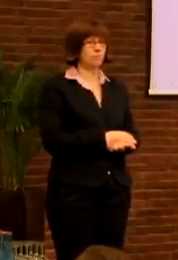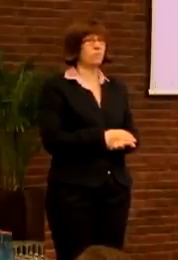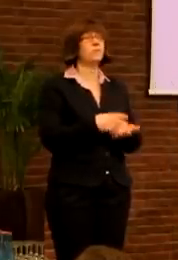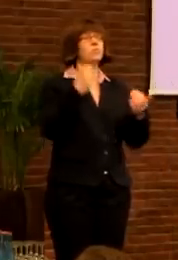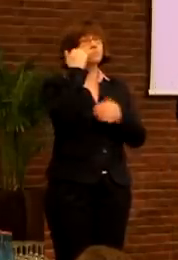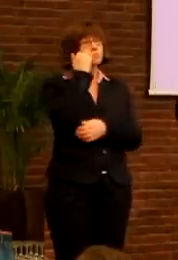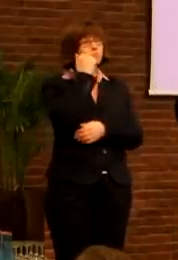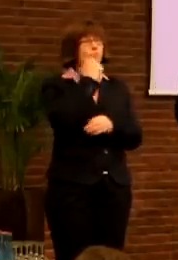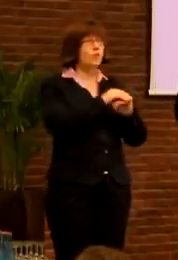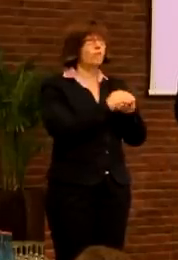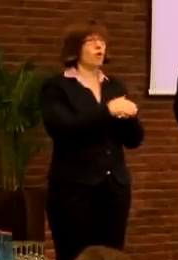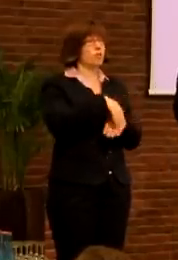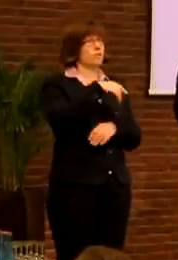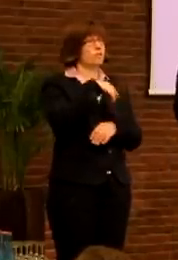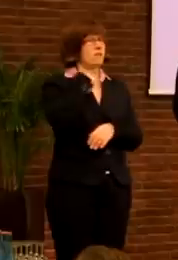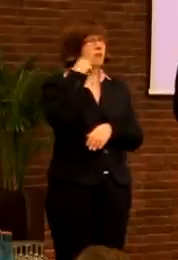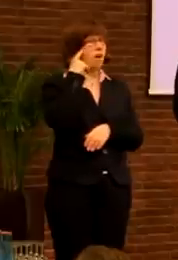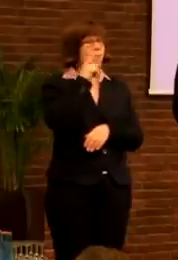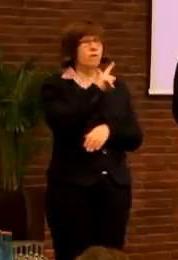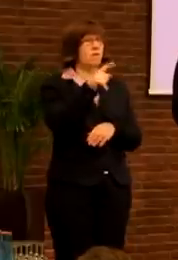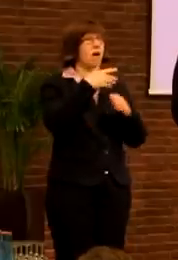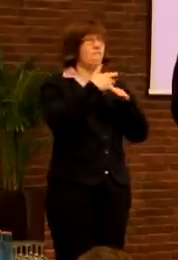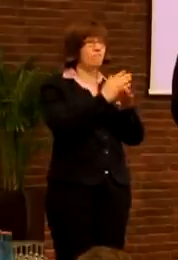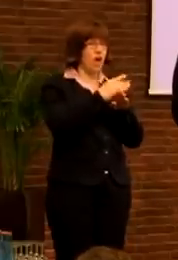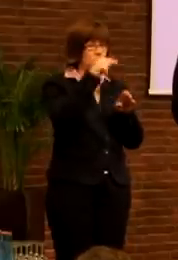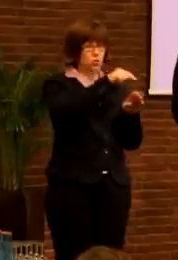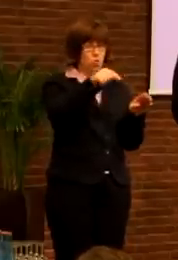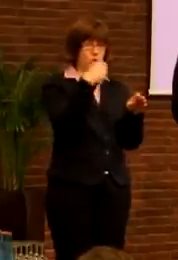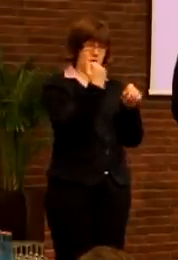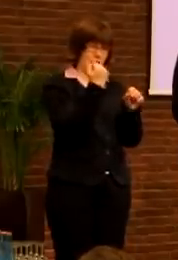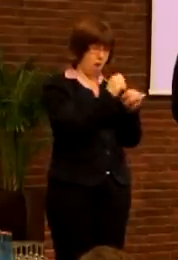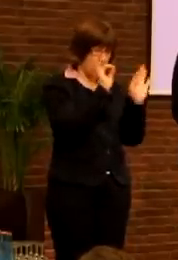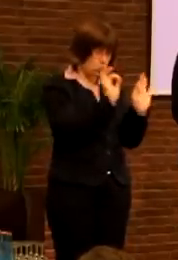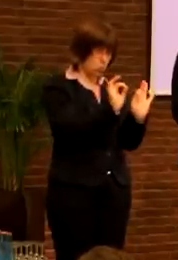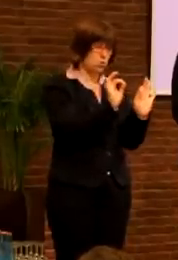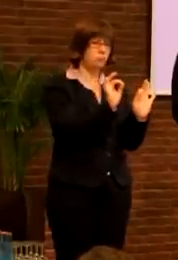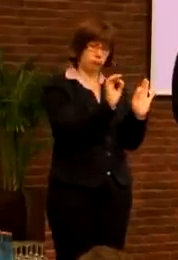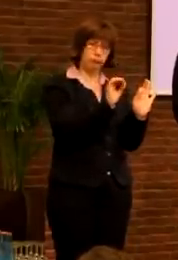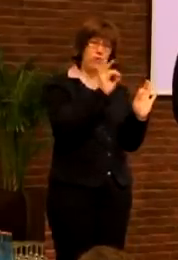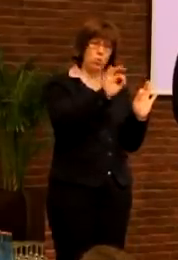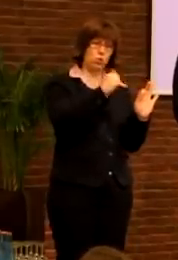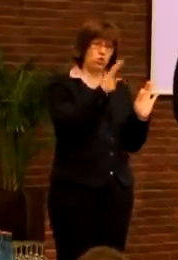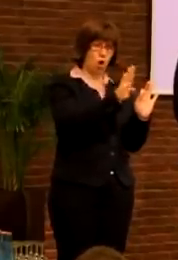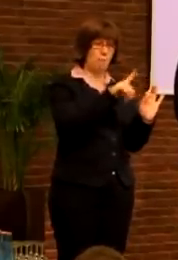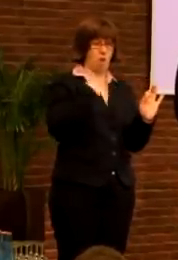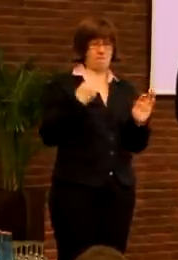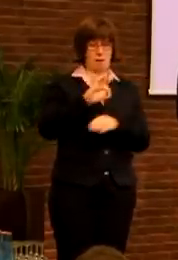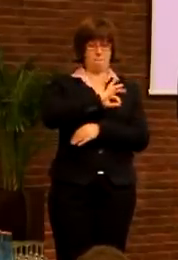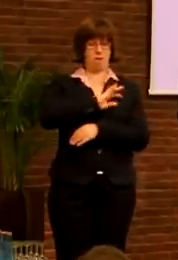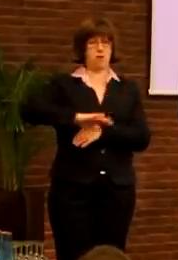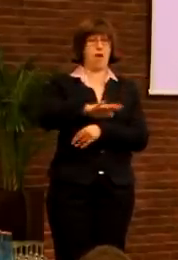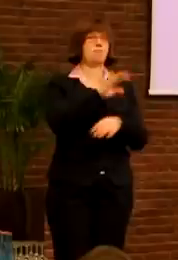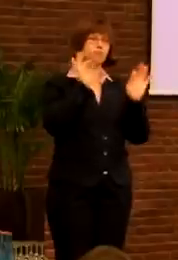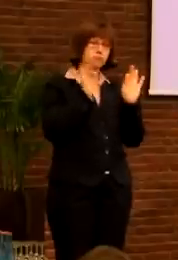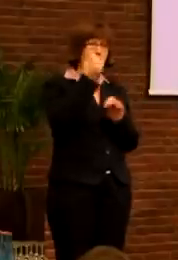Und liebe Freundinnen und Freunde, ich glaube nicht nur, die Fraktion macht ihren Job gut und muss ihren Job gut machen, auch wir als Partei haben